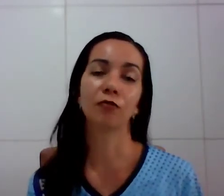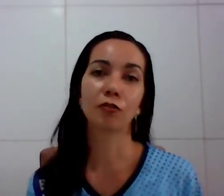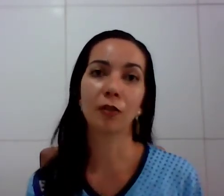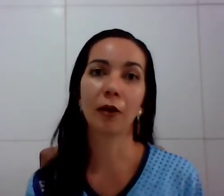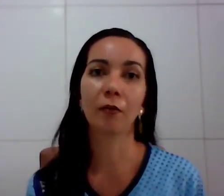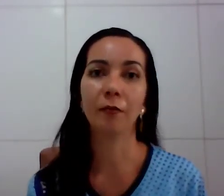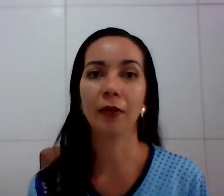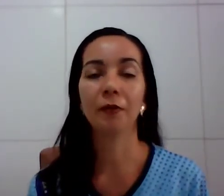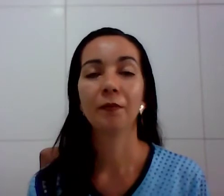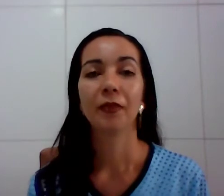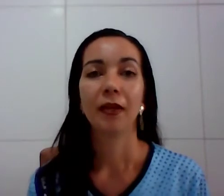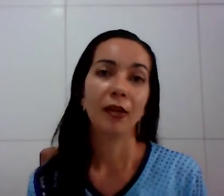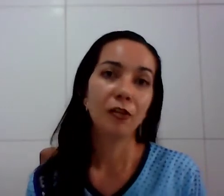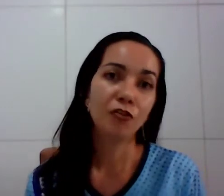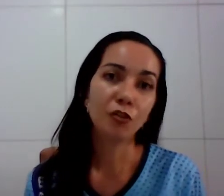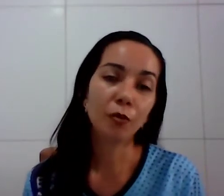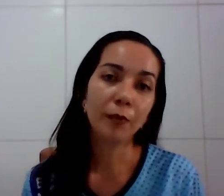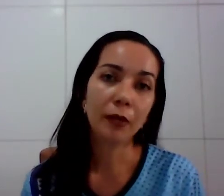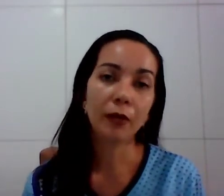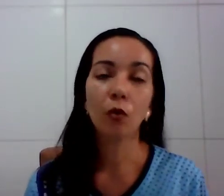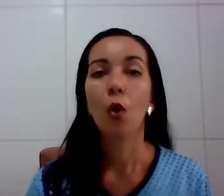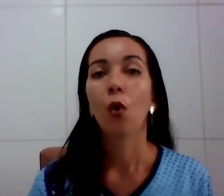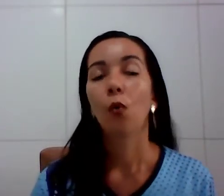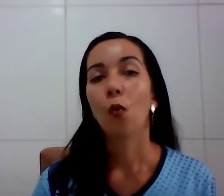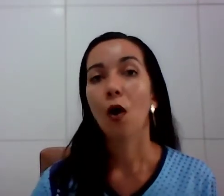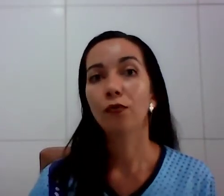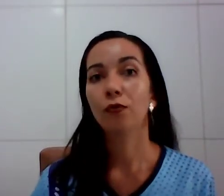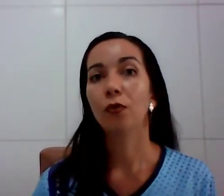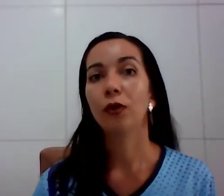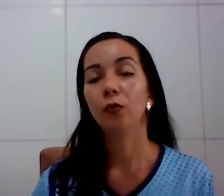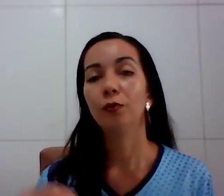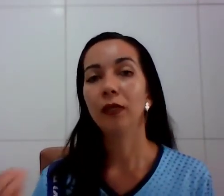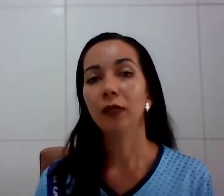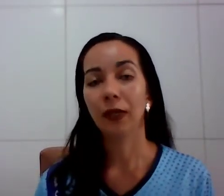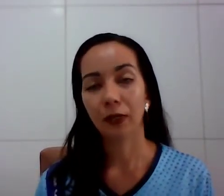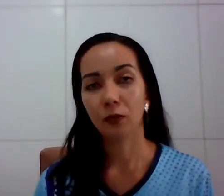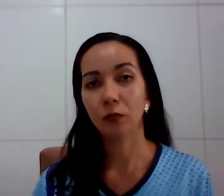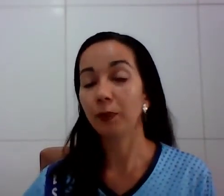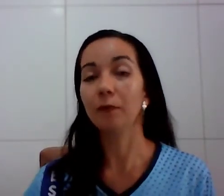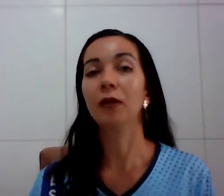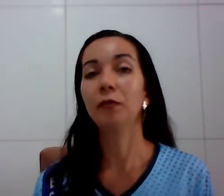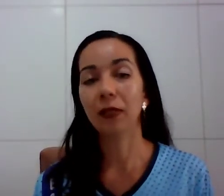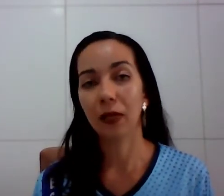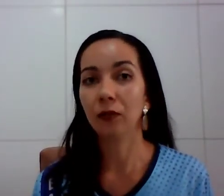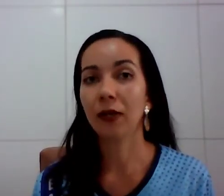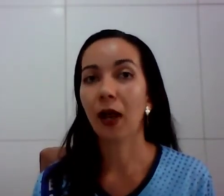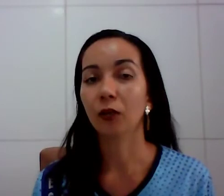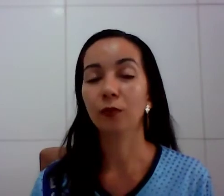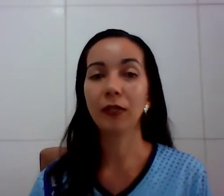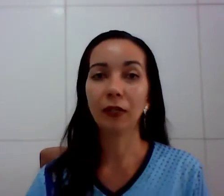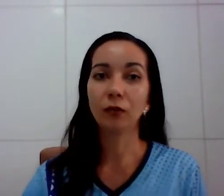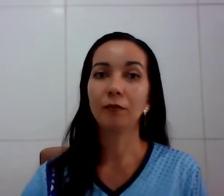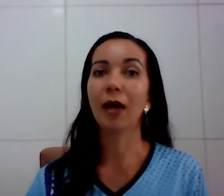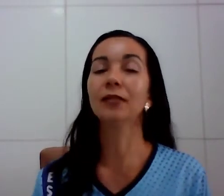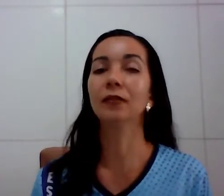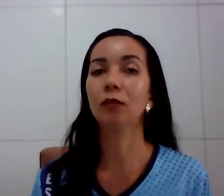que estudaram comigo, eles descobriram qual foi o brinquedo, o primeiro brinquedo criado, o brinquedo mais antigo